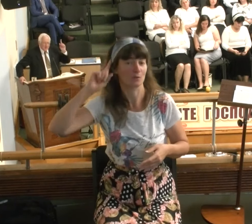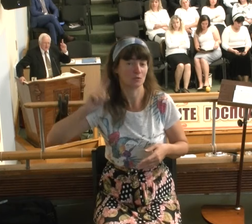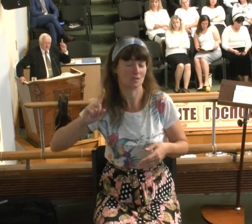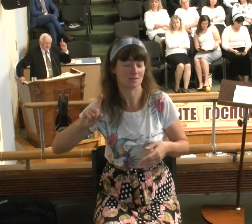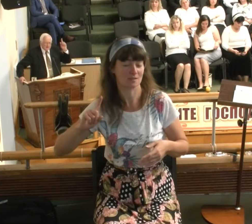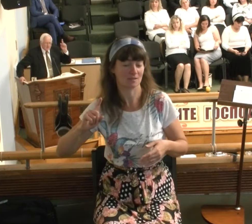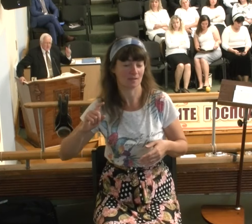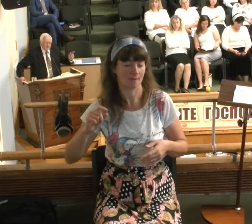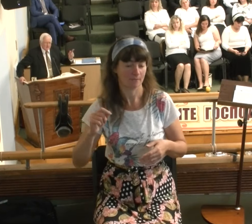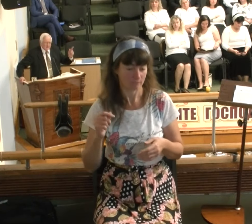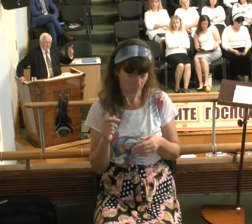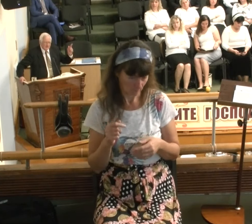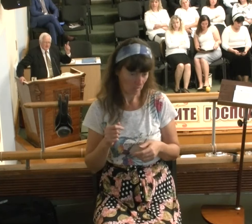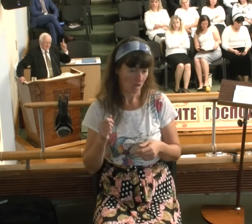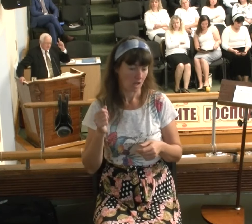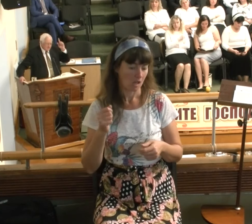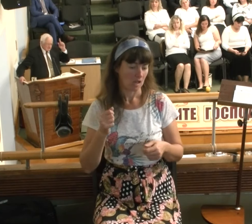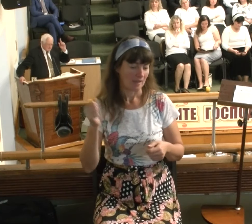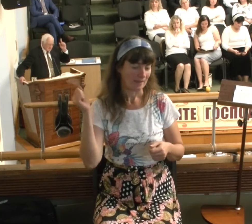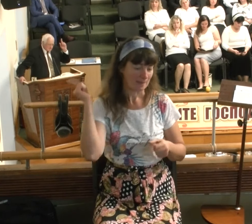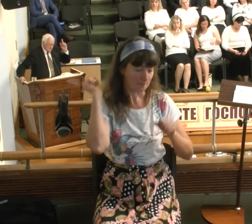били его по голове тростью,